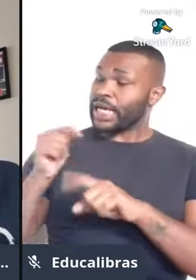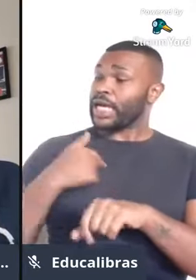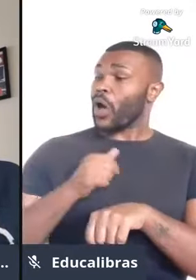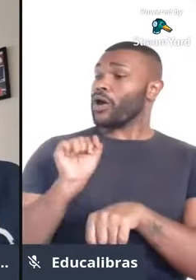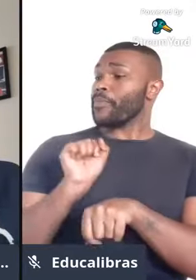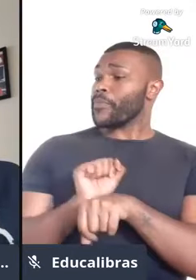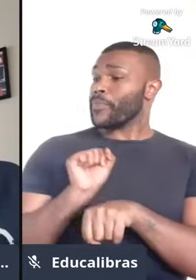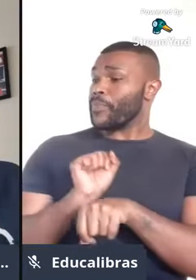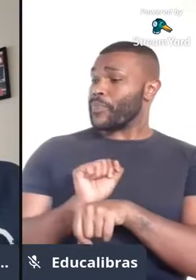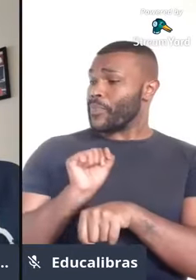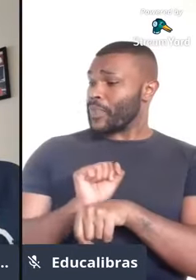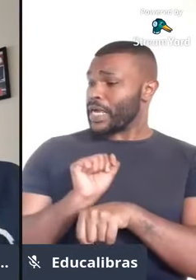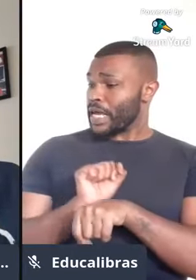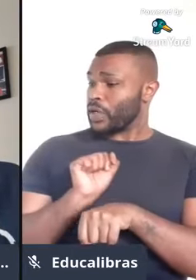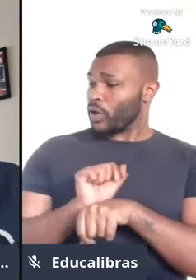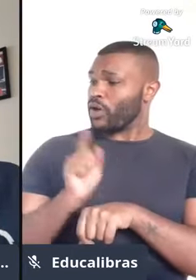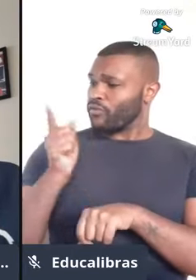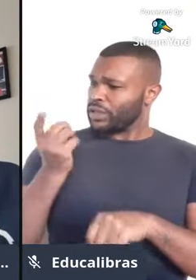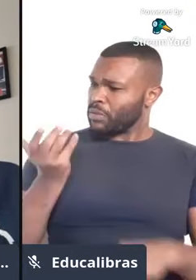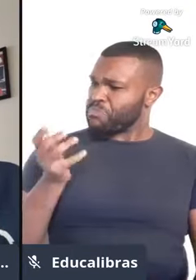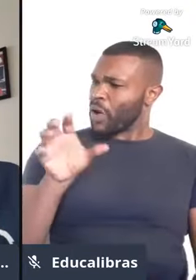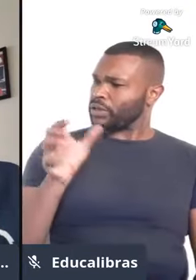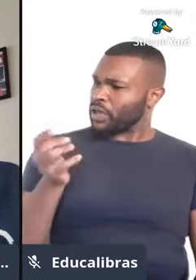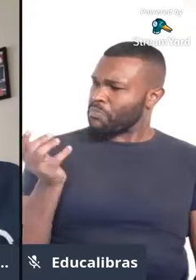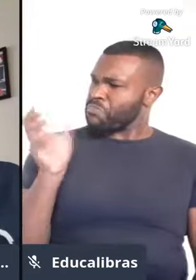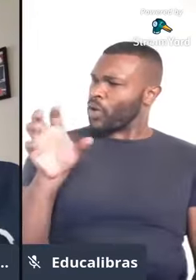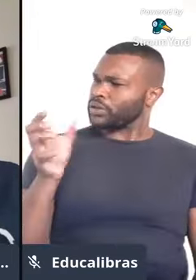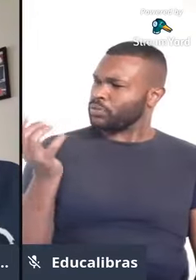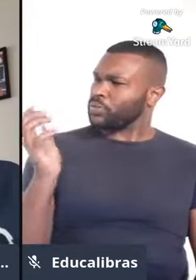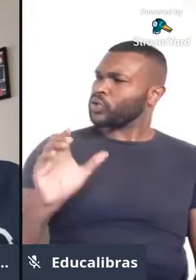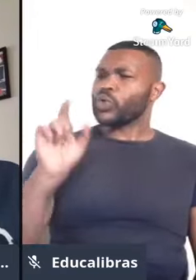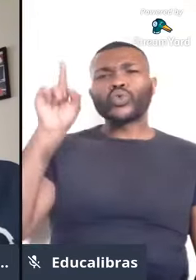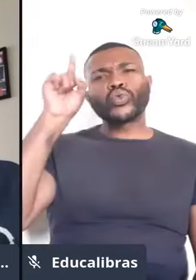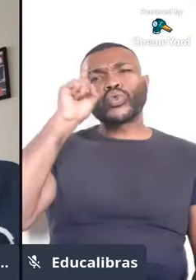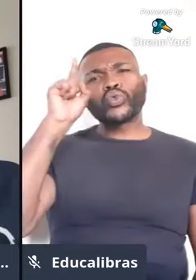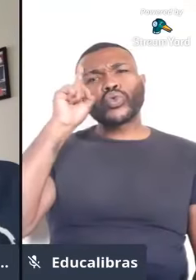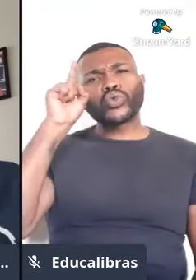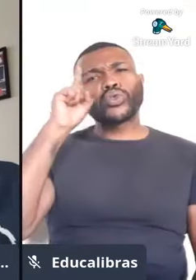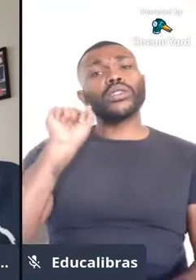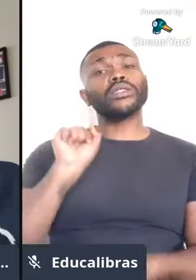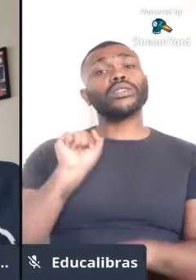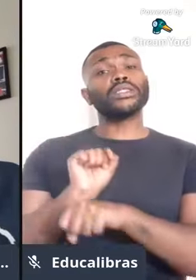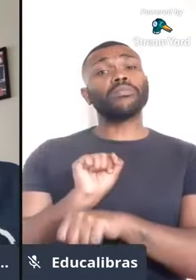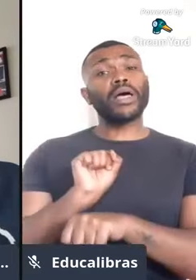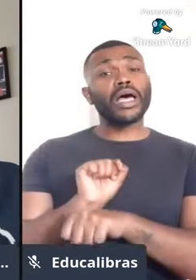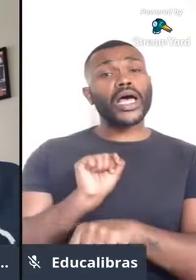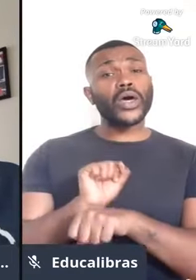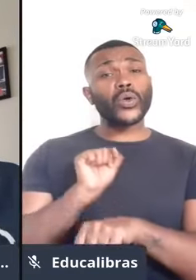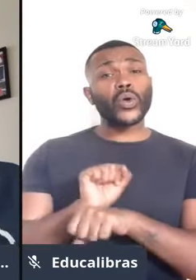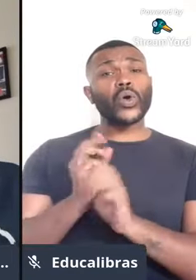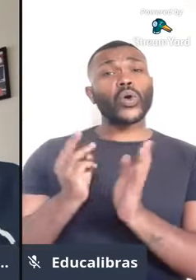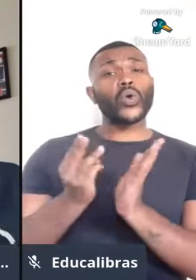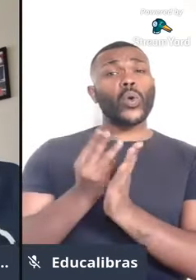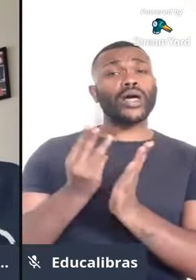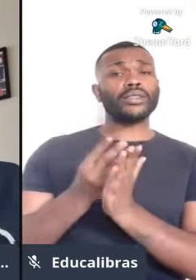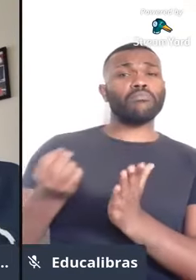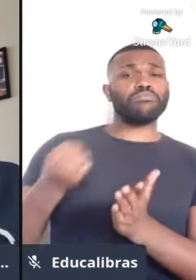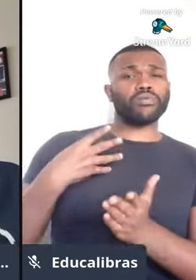os seus posts, eu fico todo dia aí esperando receber, né, via WhatsApp o post